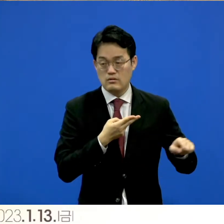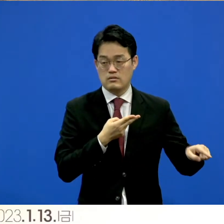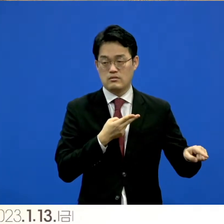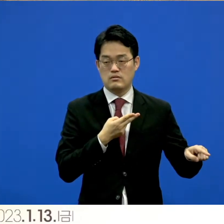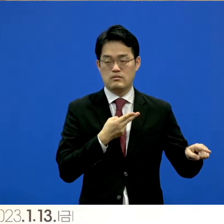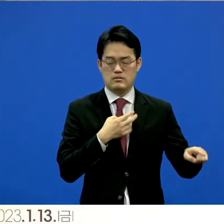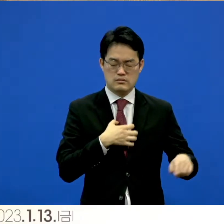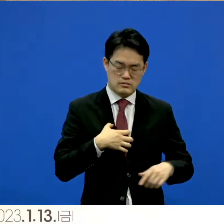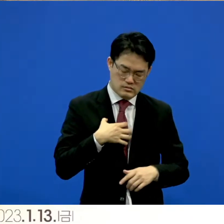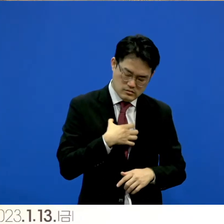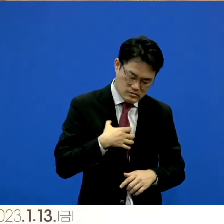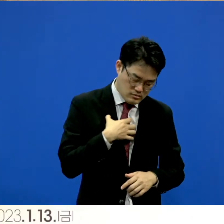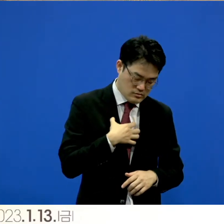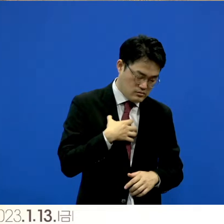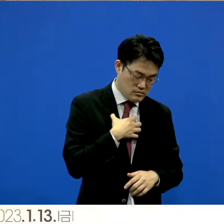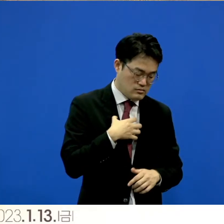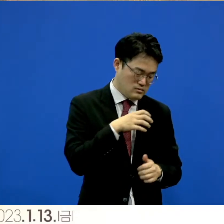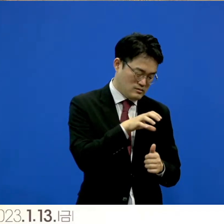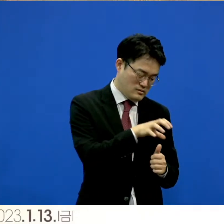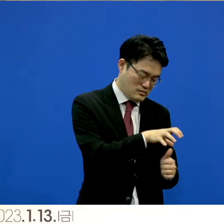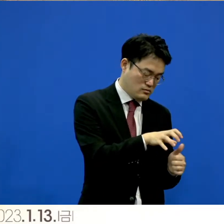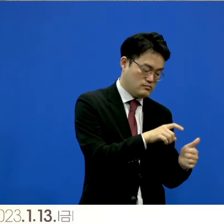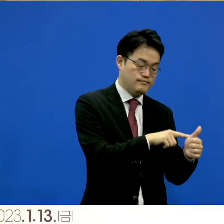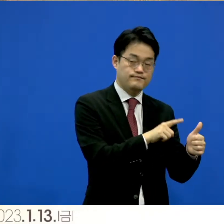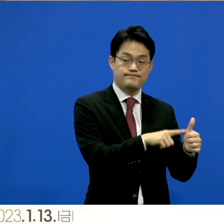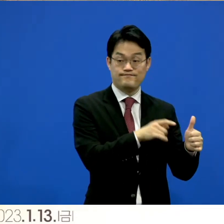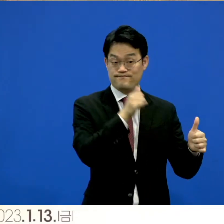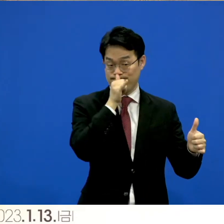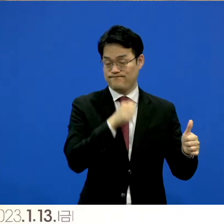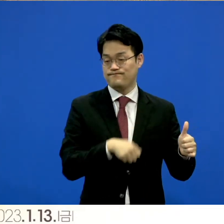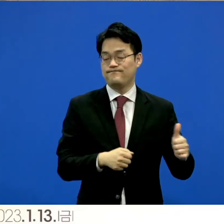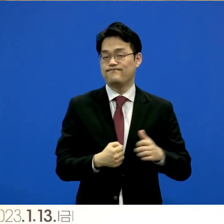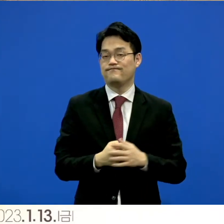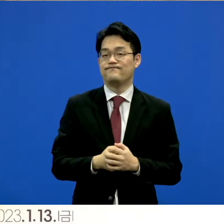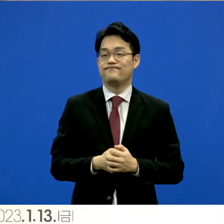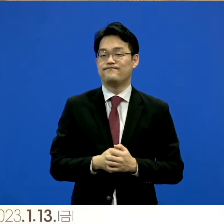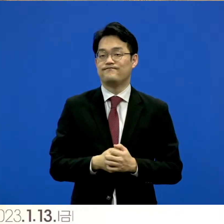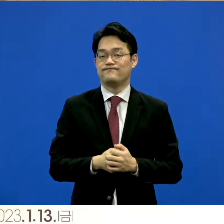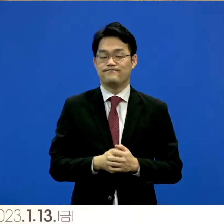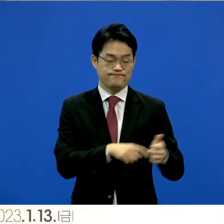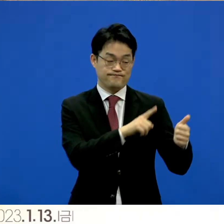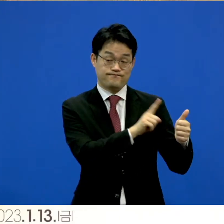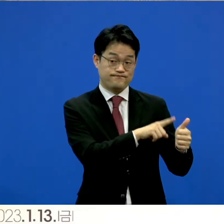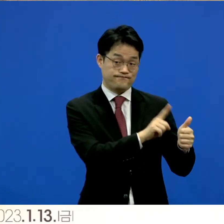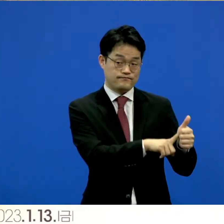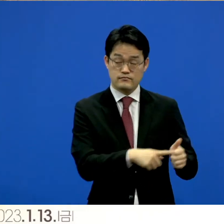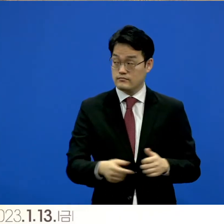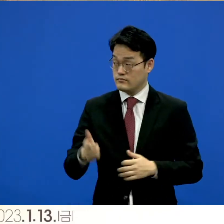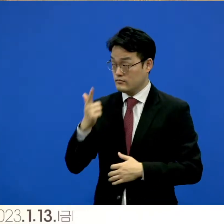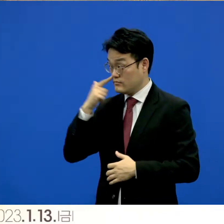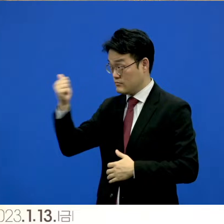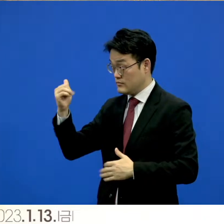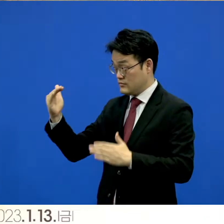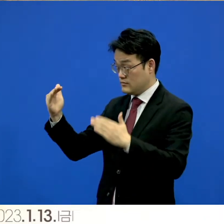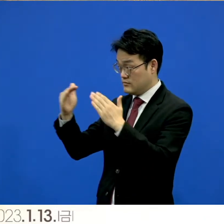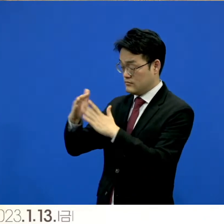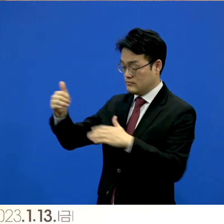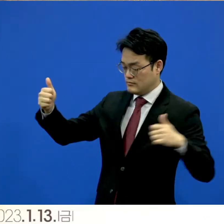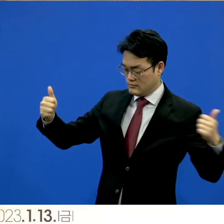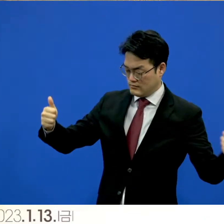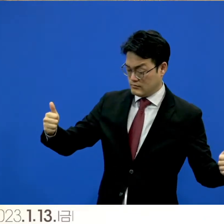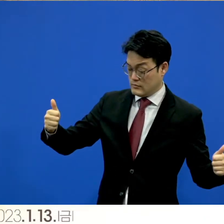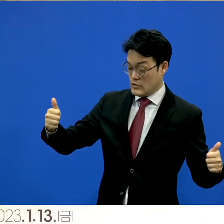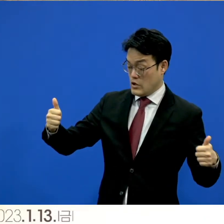자신의 삶을 비참하게 몰아가게 되죠. 그 아들이 아버지 집으로 가까이 돌아온 것만